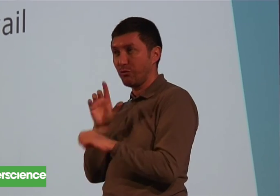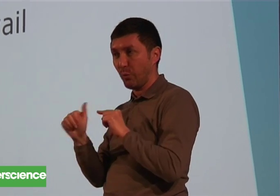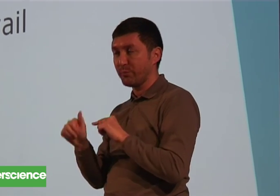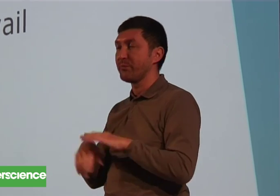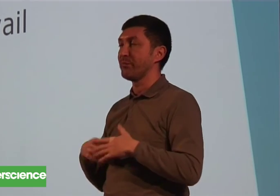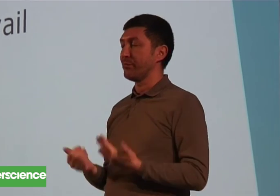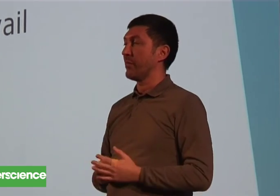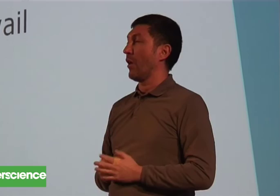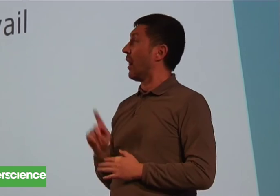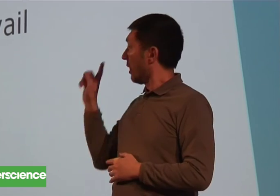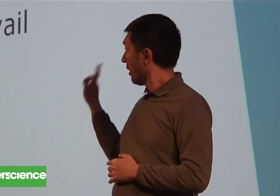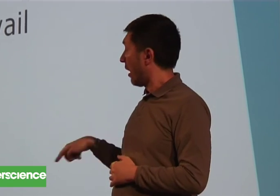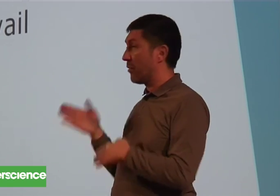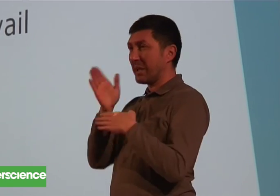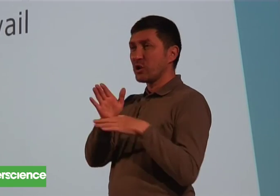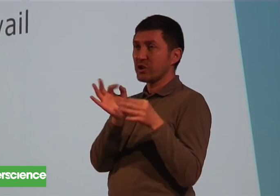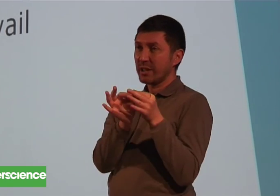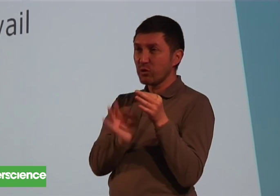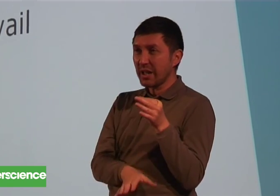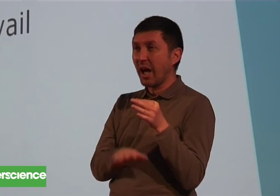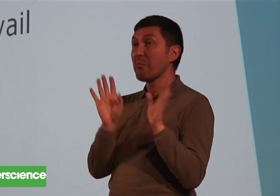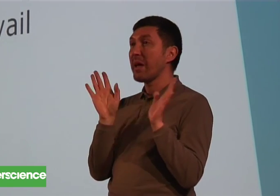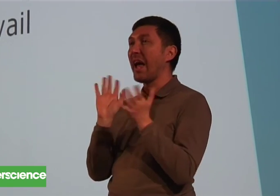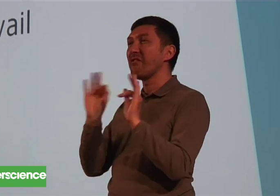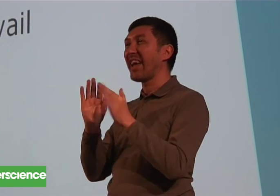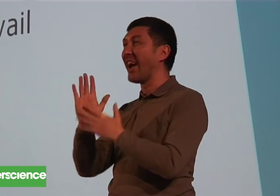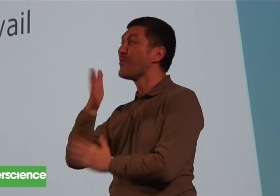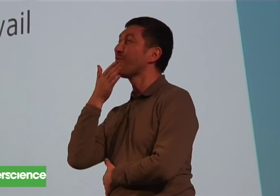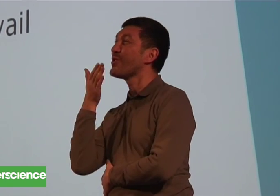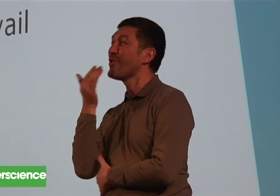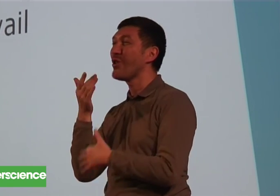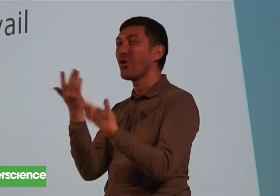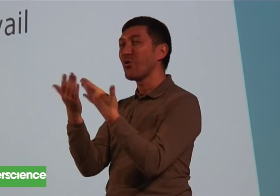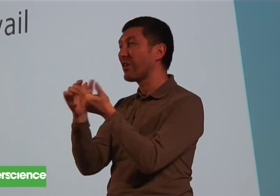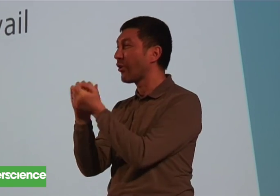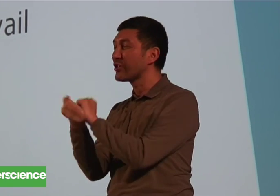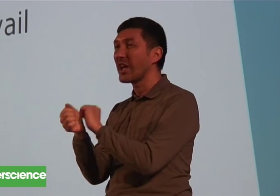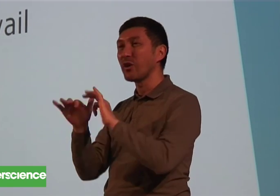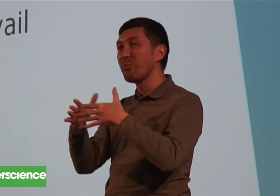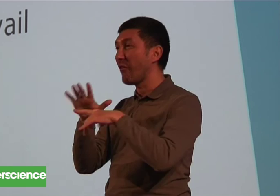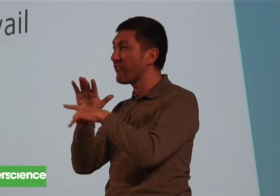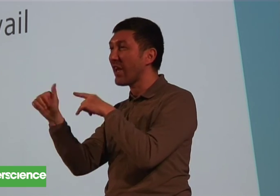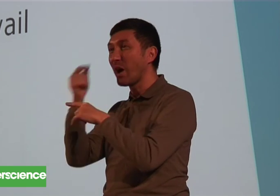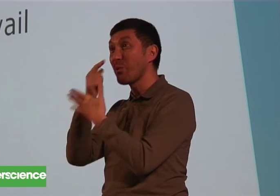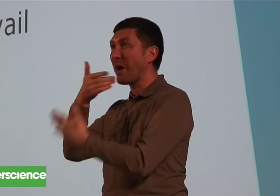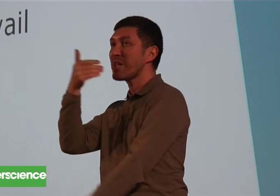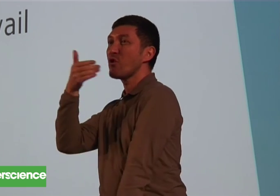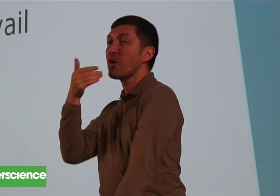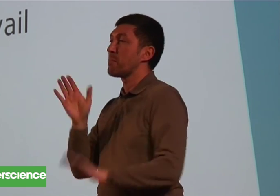les résultats et moins sur les perspectives d'amélioration qu'ils appellent, mais pour information, des recommandations